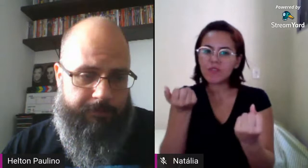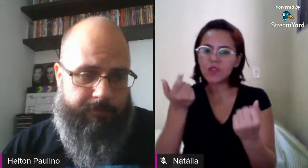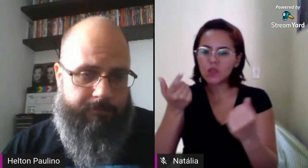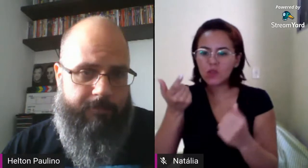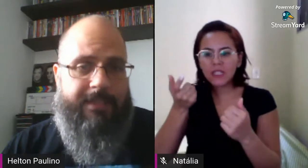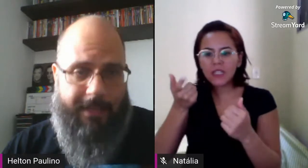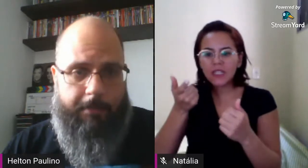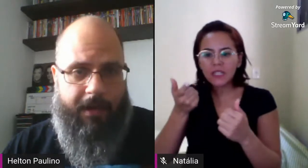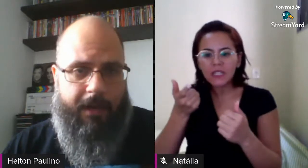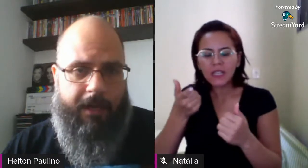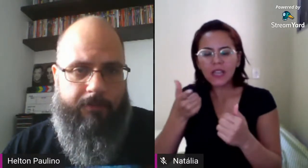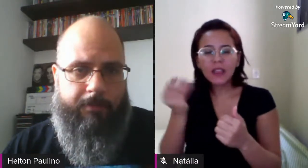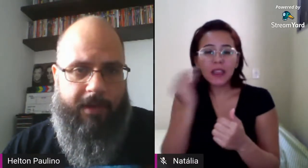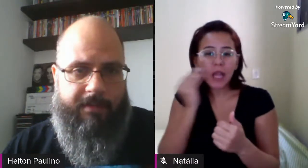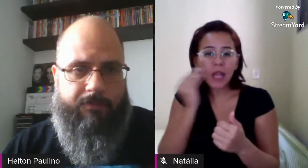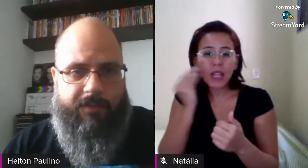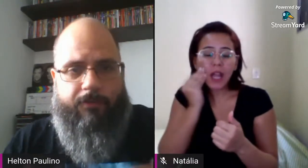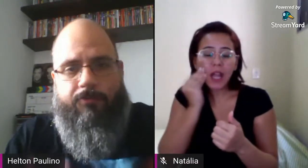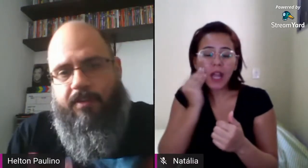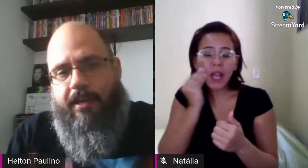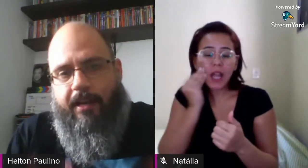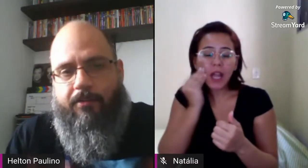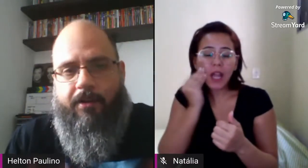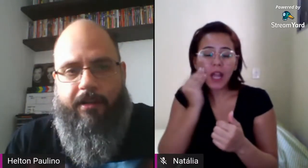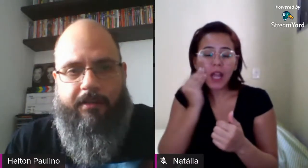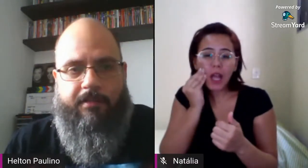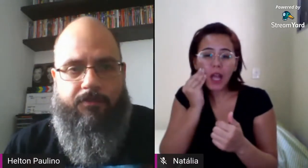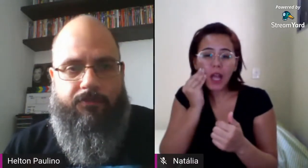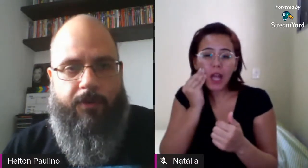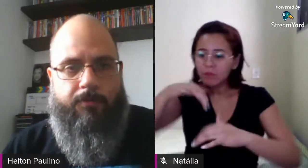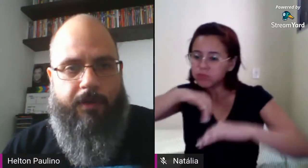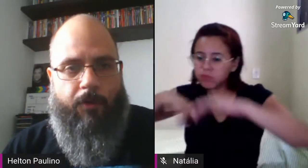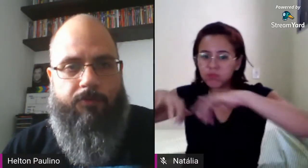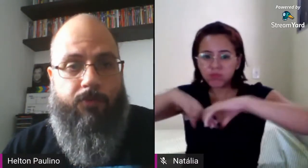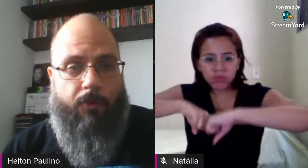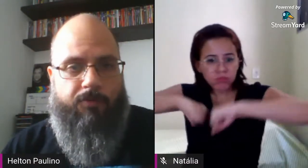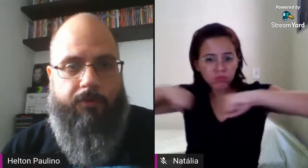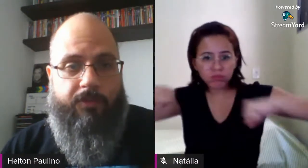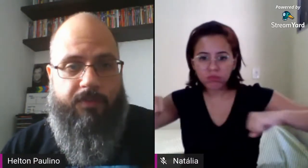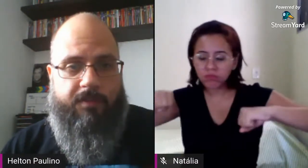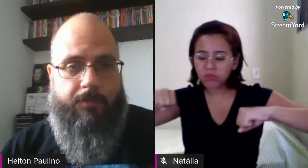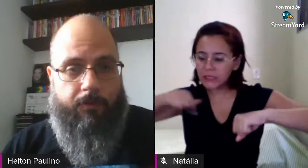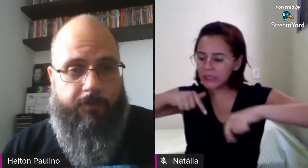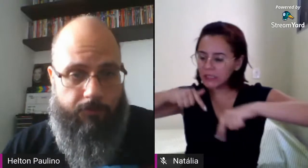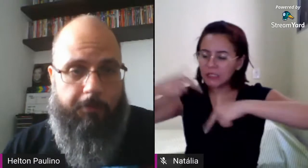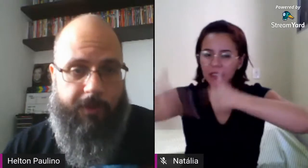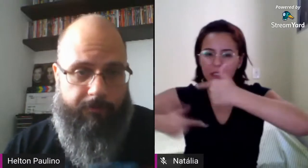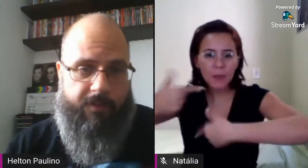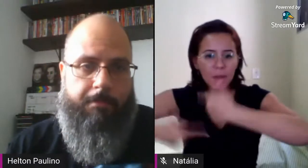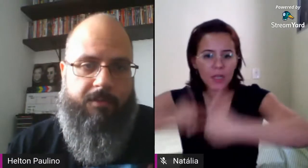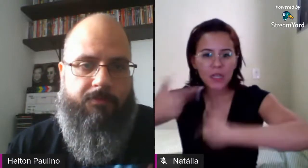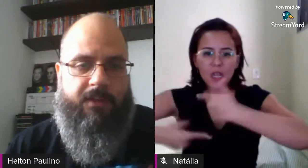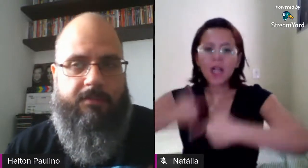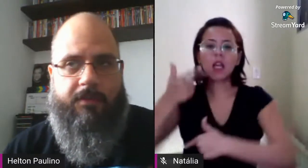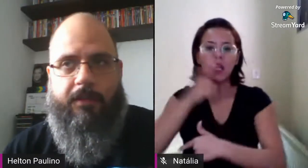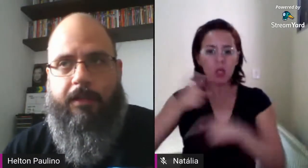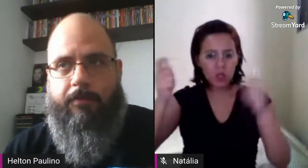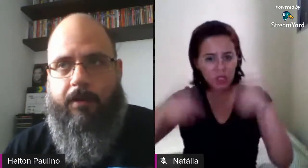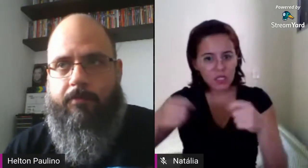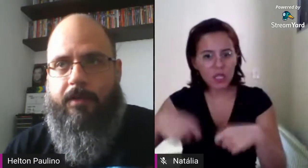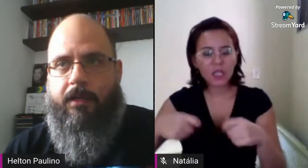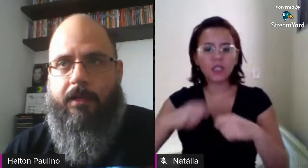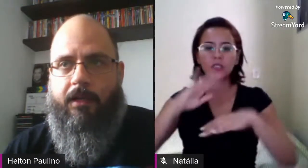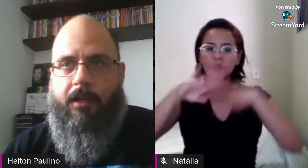maneira, trabalhado, mas que você consegue agora desenvolver um novo modo de visão, inclusive sobre o que você mesmo fazia,